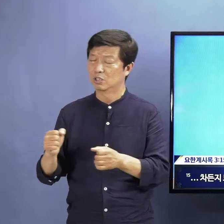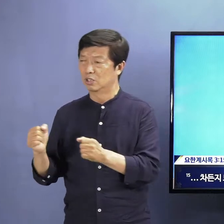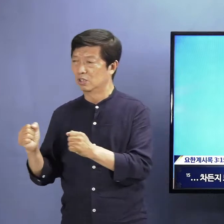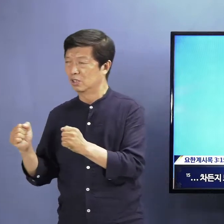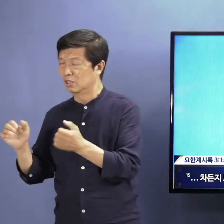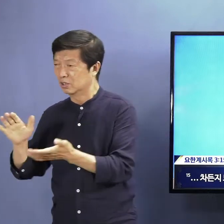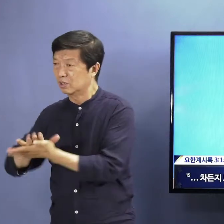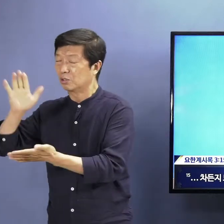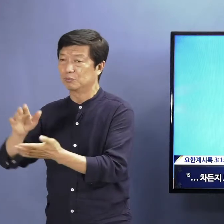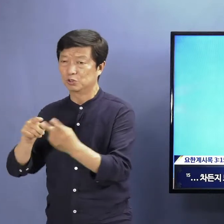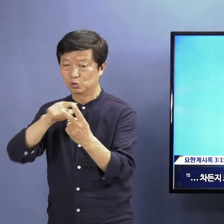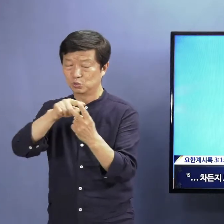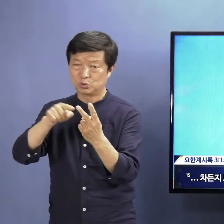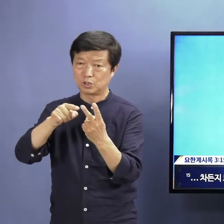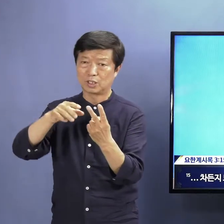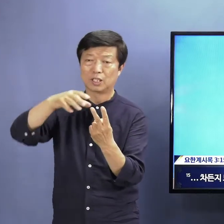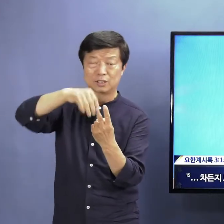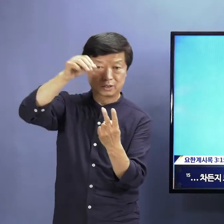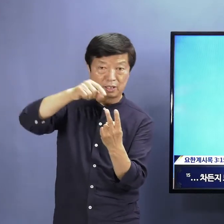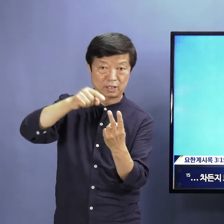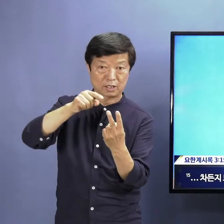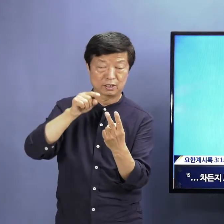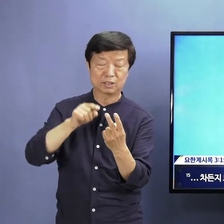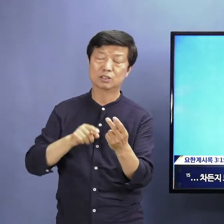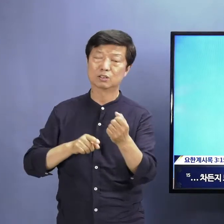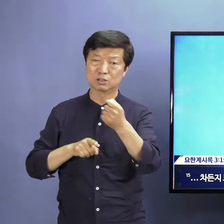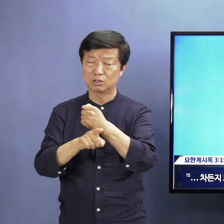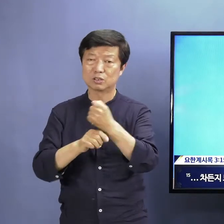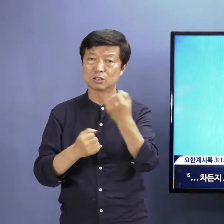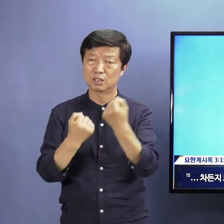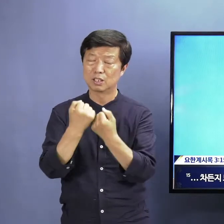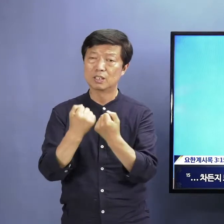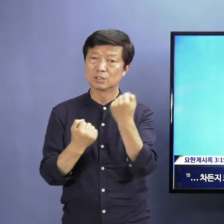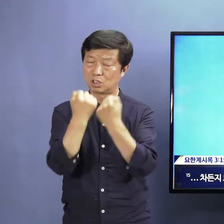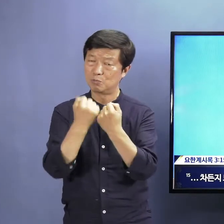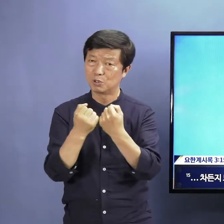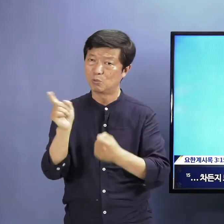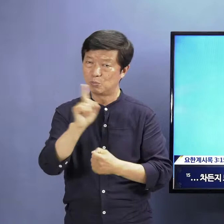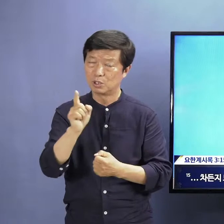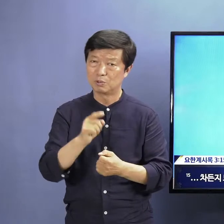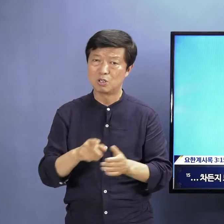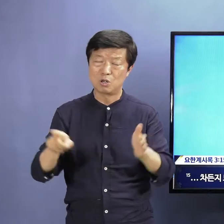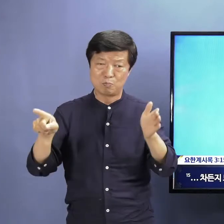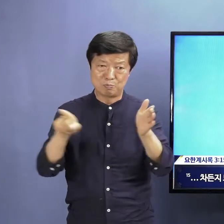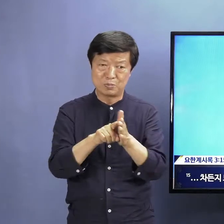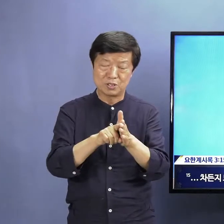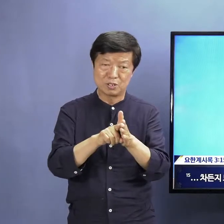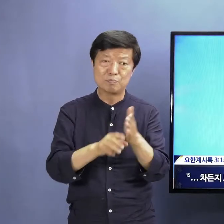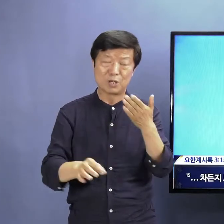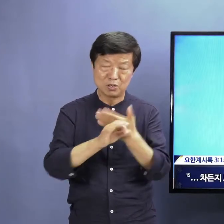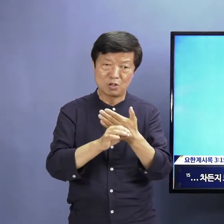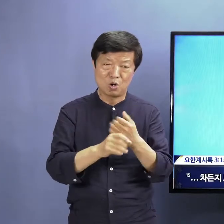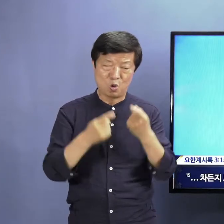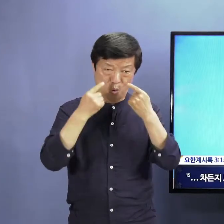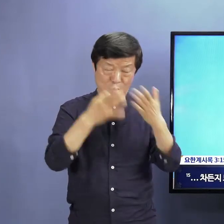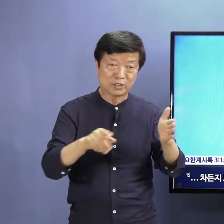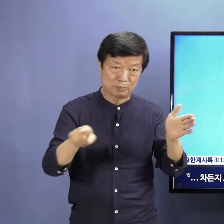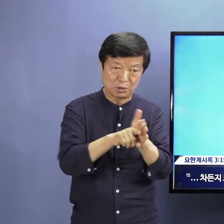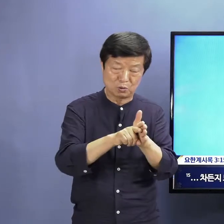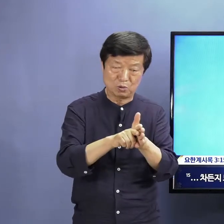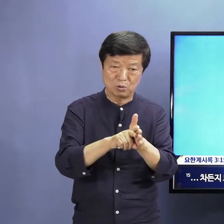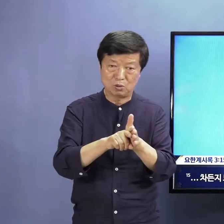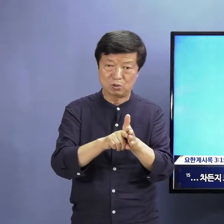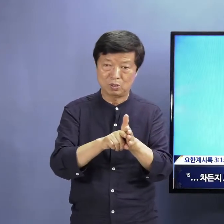있죠. 이 말씀을 가지고 어떤 사람은 잘못하겠어 믿으려면 확실하게 믿고, 믿지 않으려면 믿지